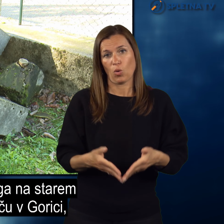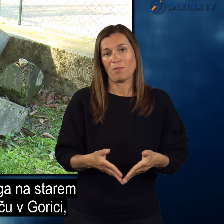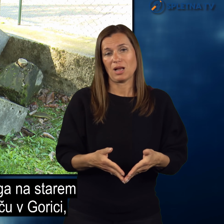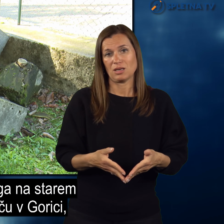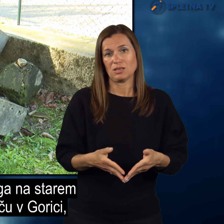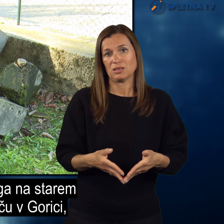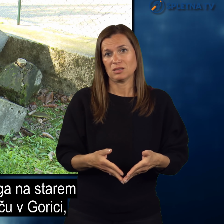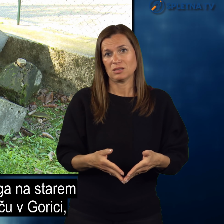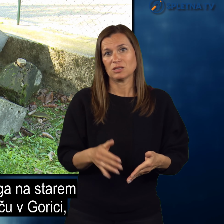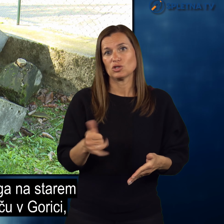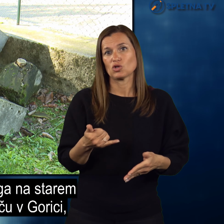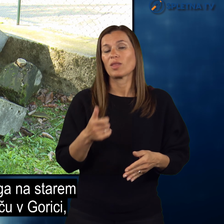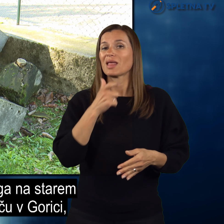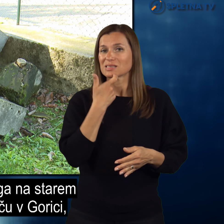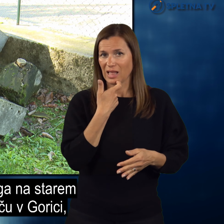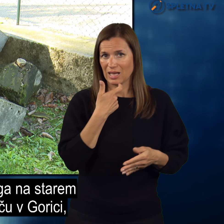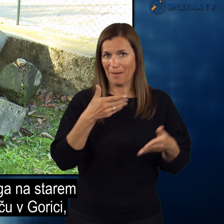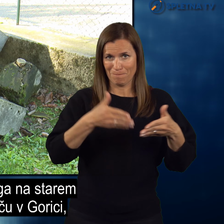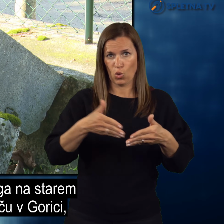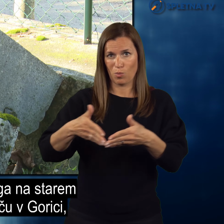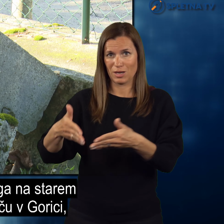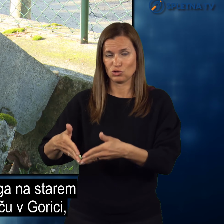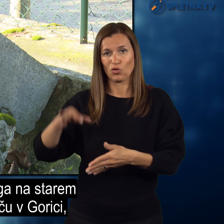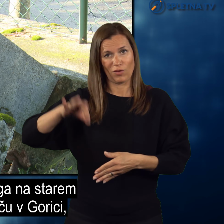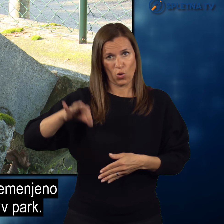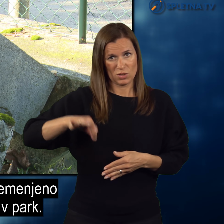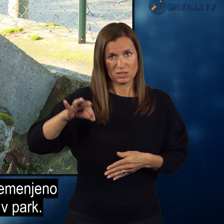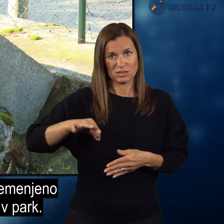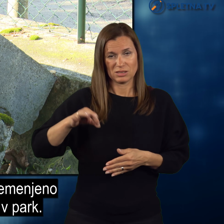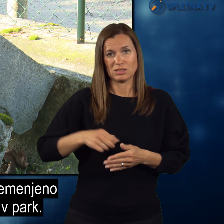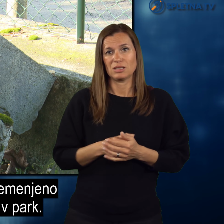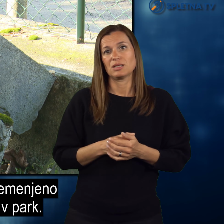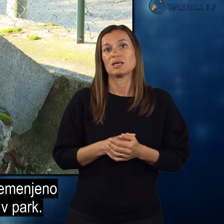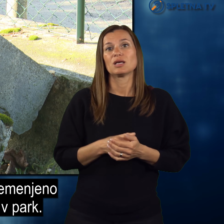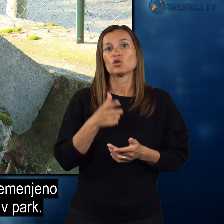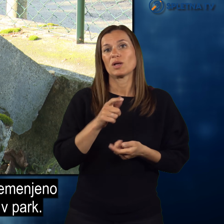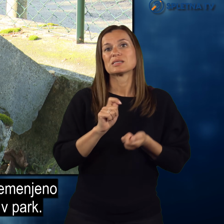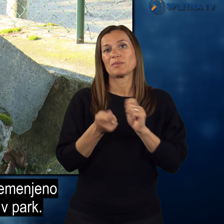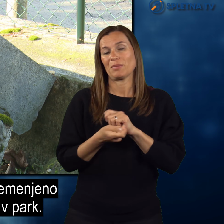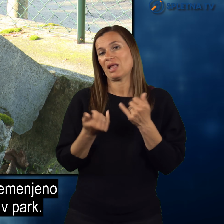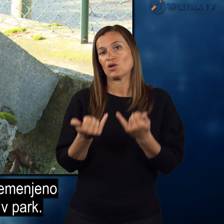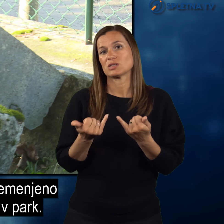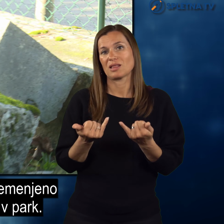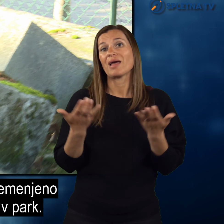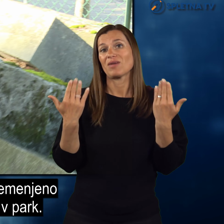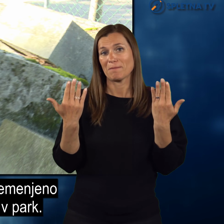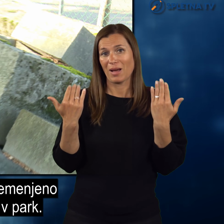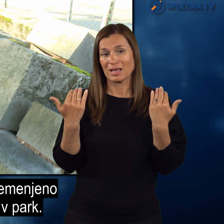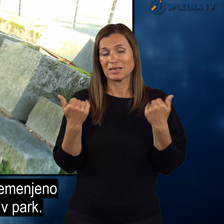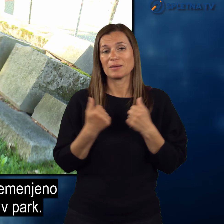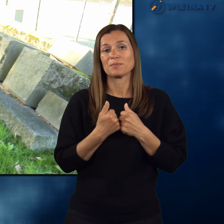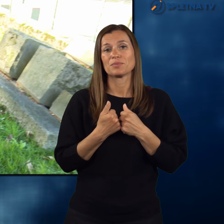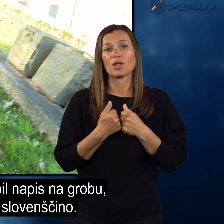Pokopali so ga na starem pokopališču v Gorici, ki je spremenjeno sedaj v